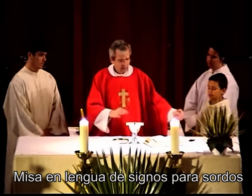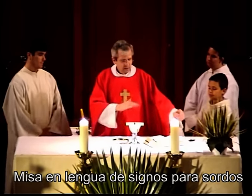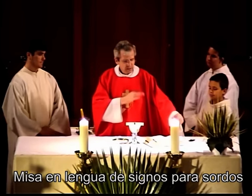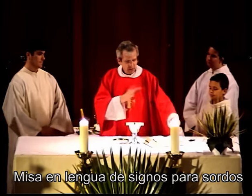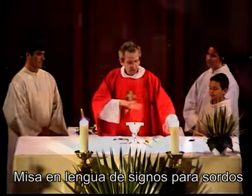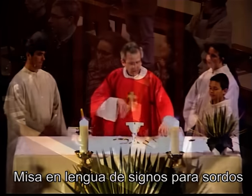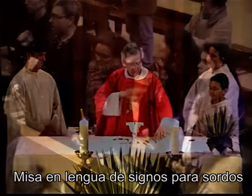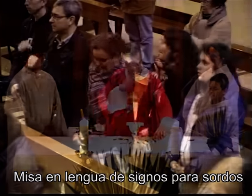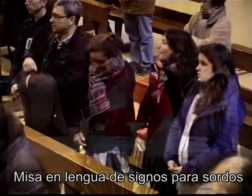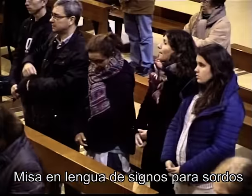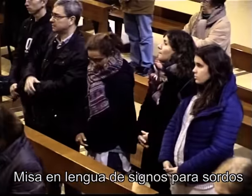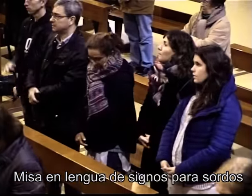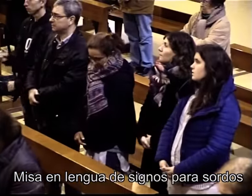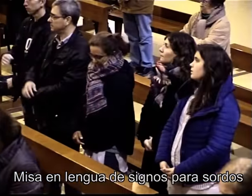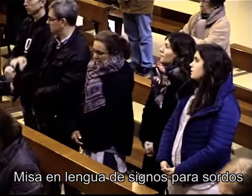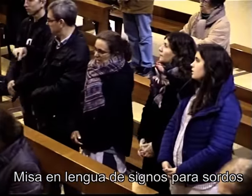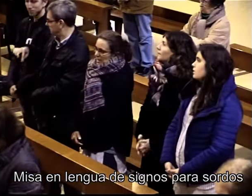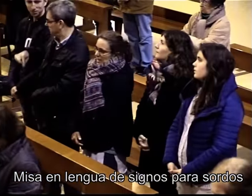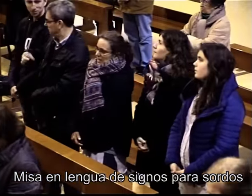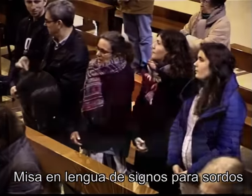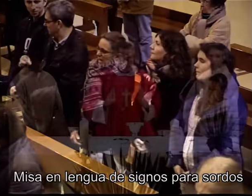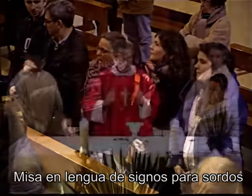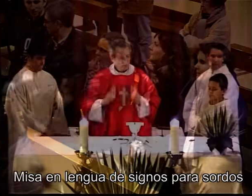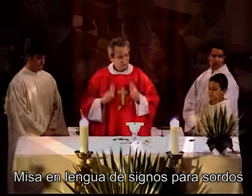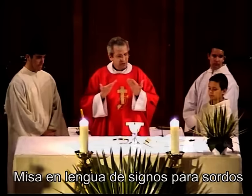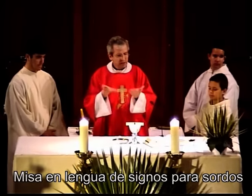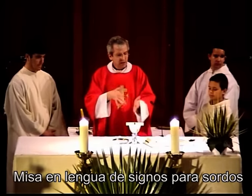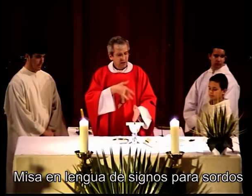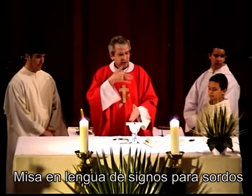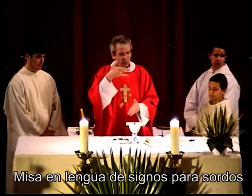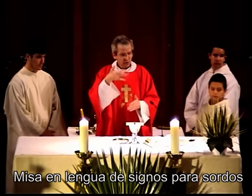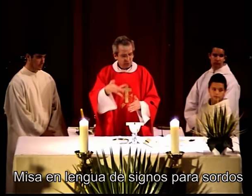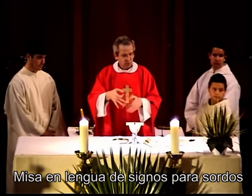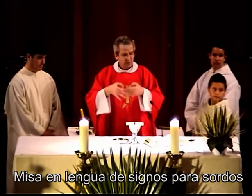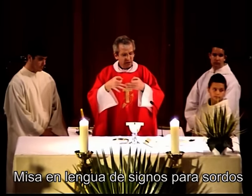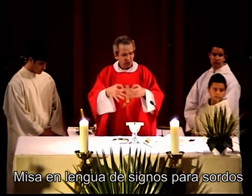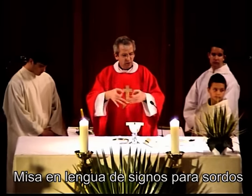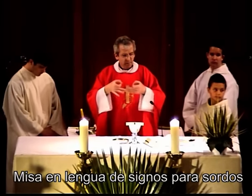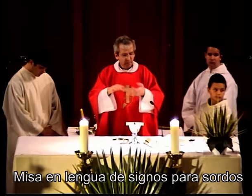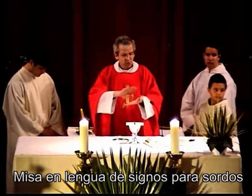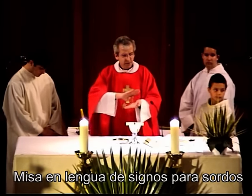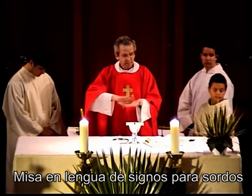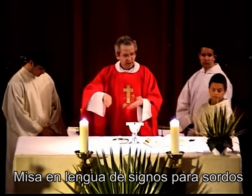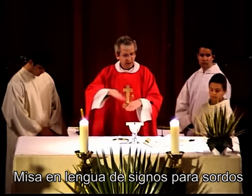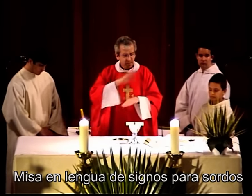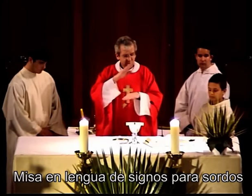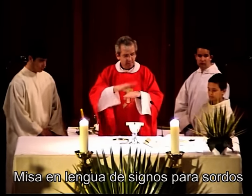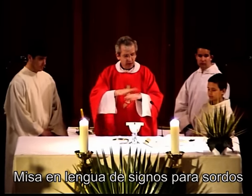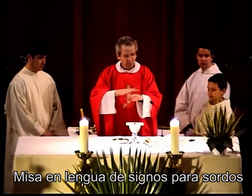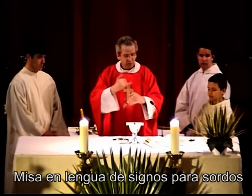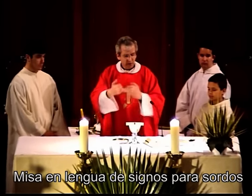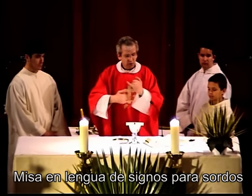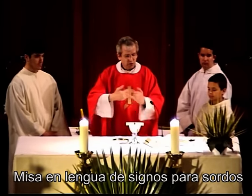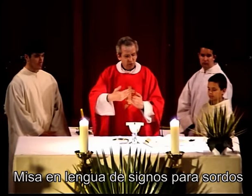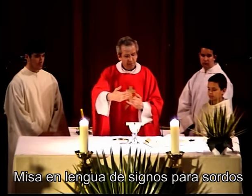mal. Señor, líbranos de todos los males y pecados y concédenos la paz en nuestros días. Y ayudados por tu misericordia, vivamos siempre libres de